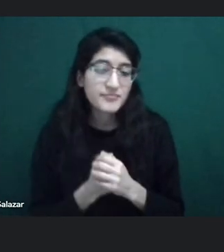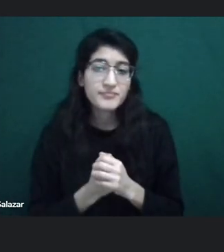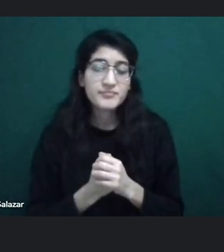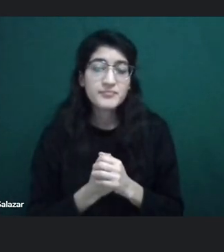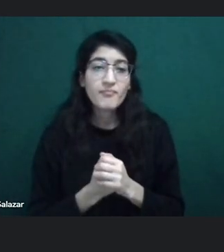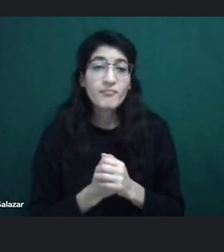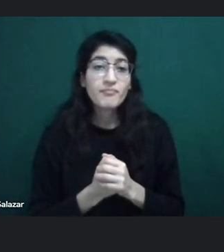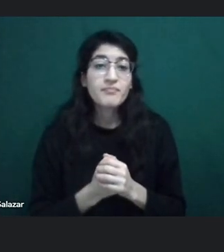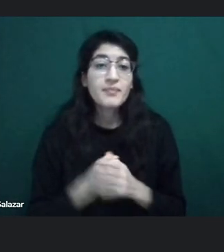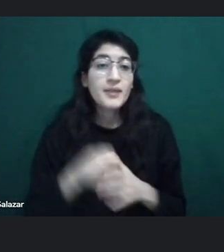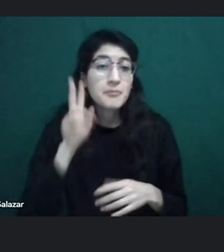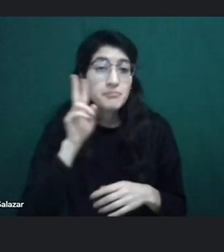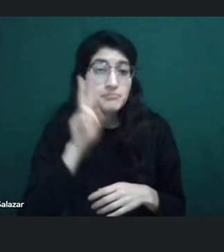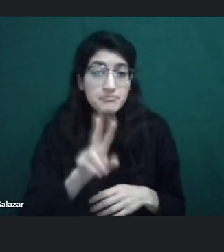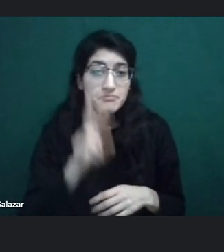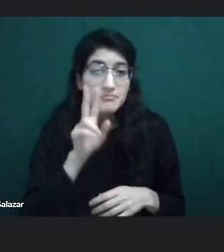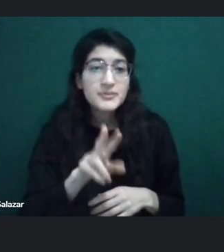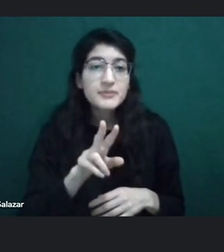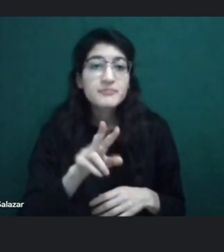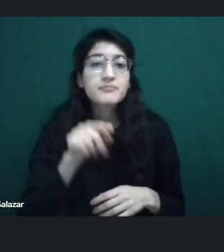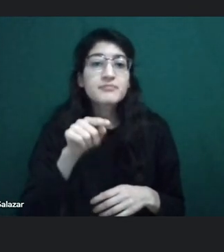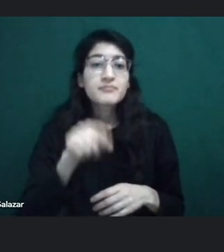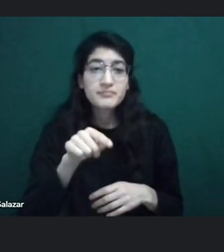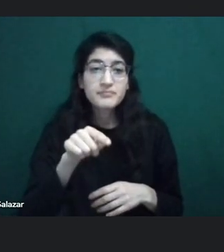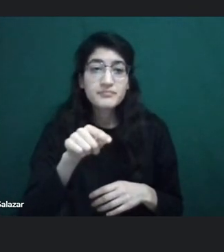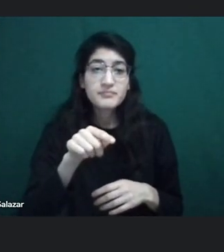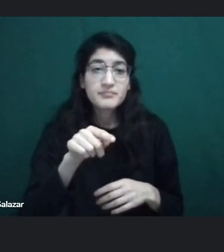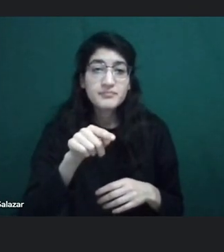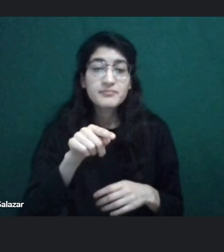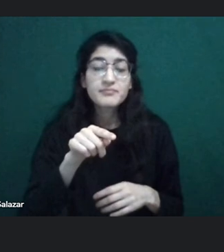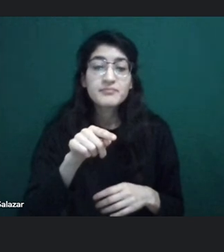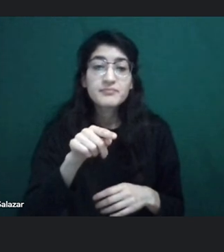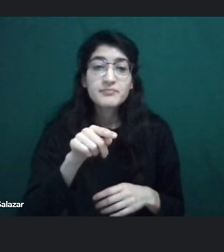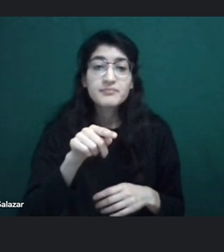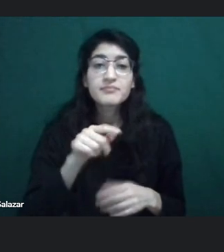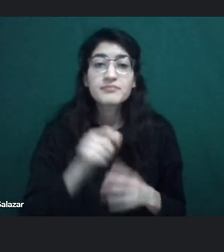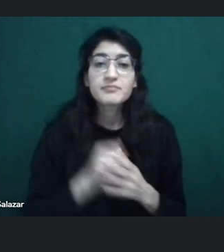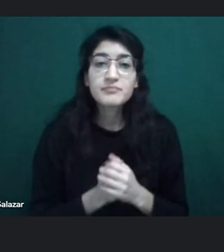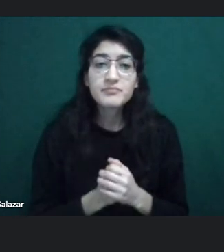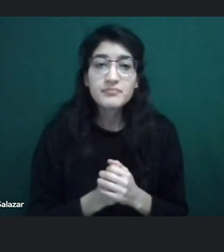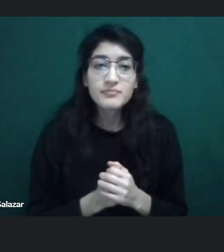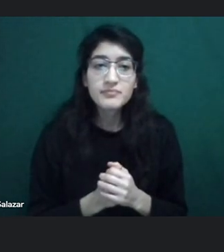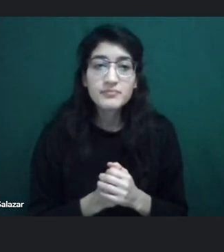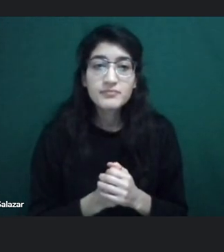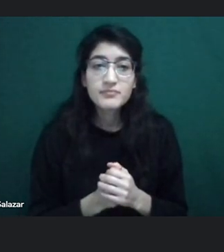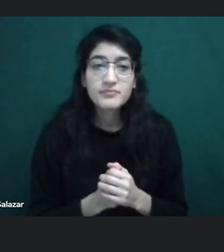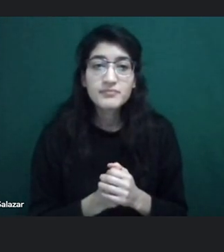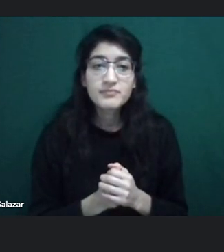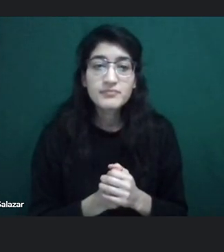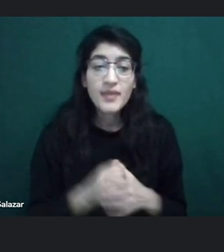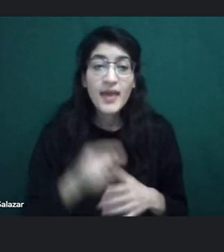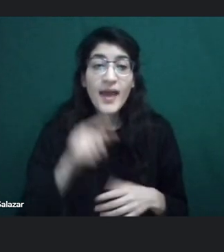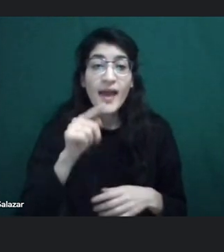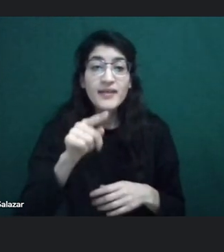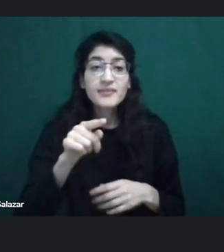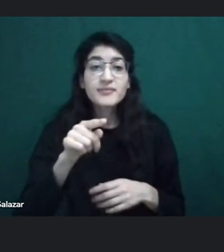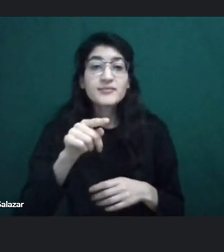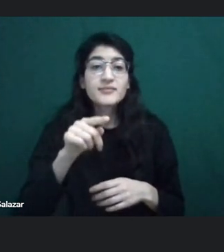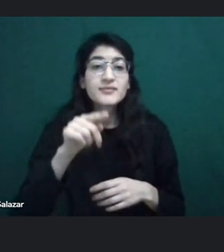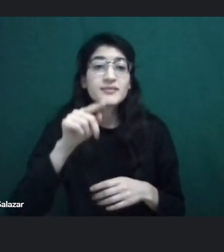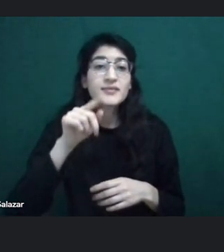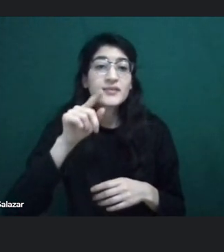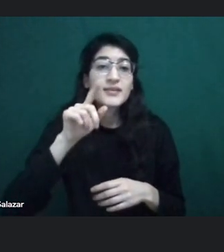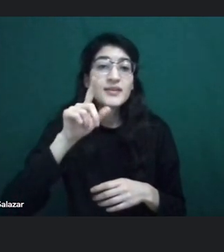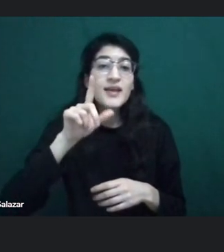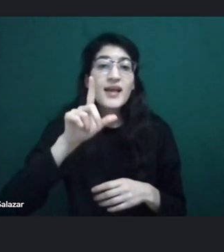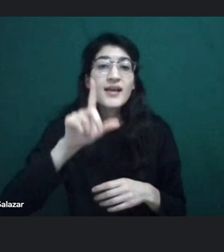dice quality of training. ¿Sí? Entonces, la calidad, y tengo la preposición,